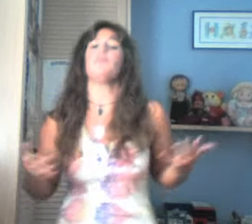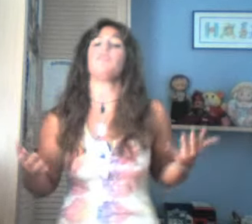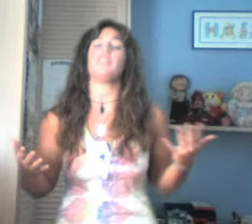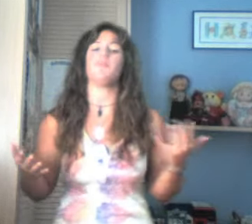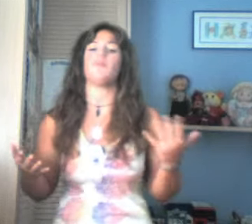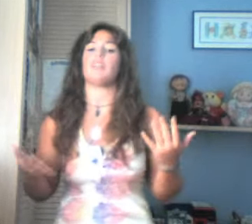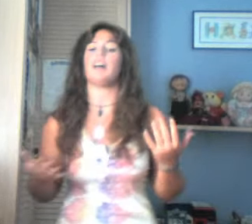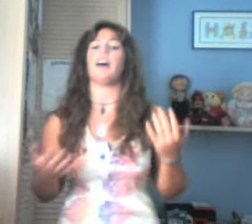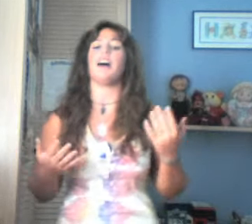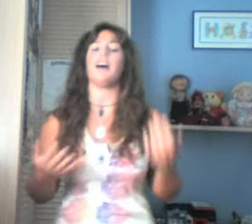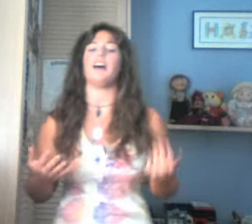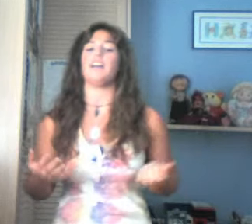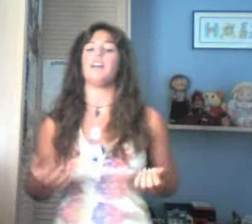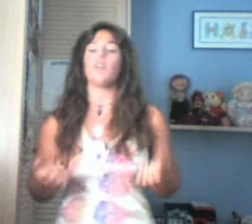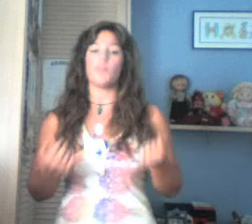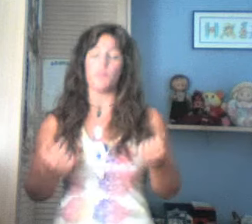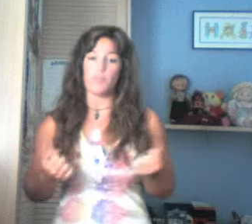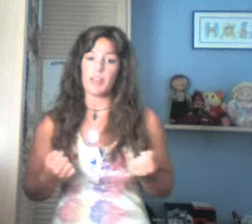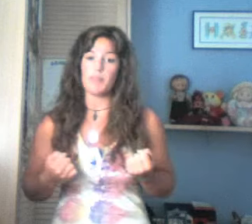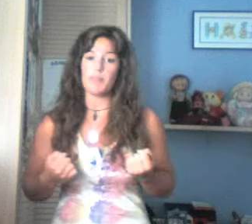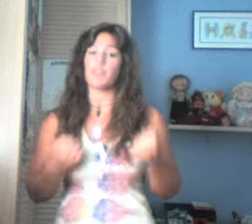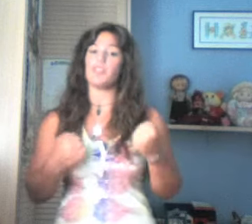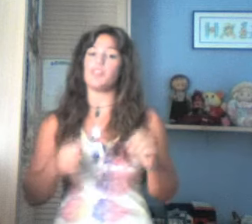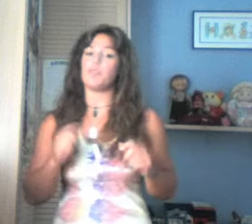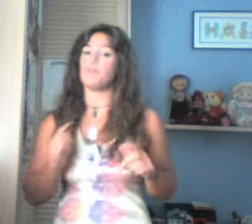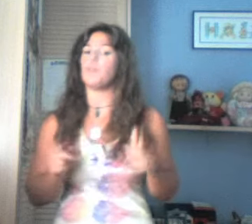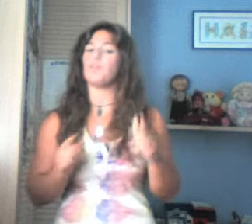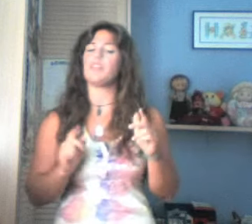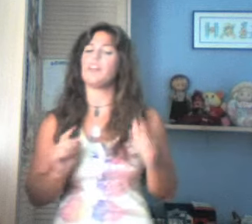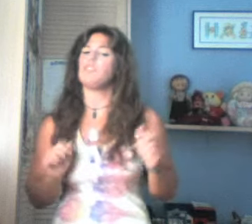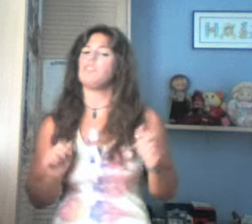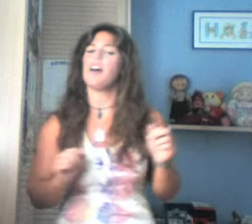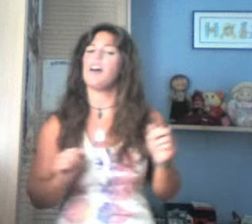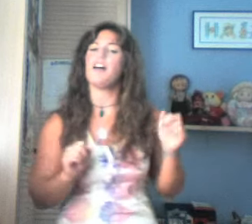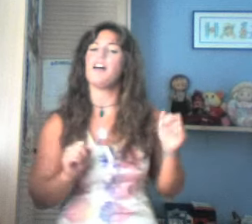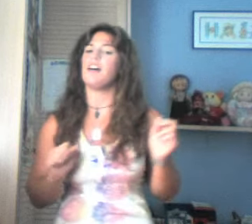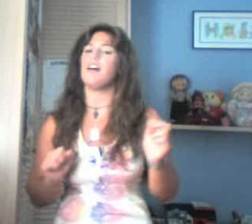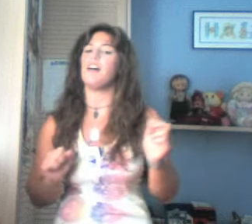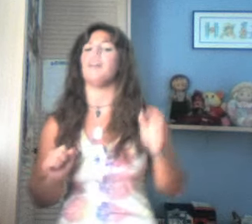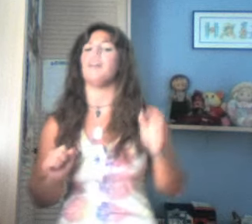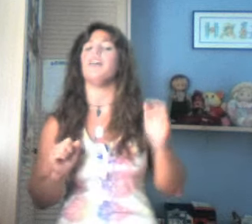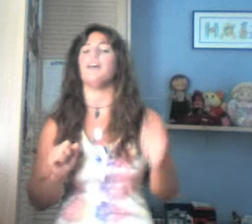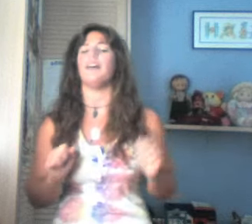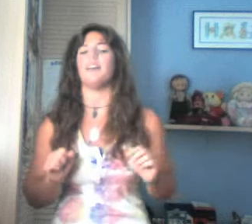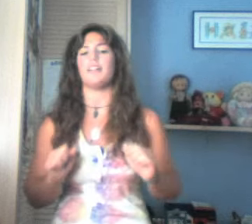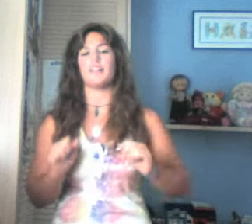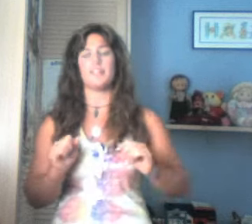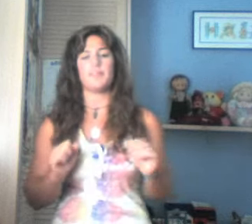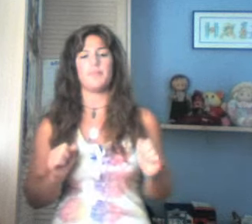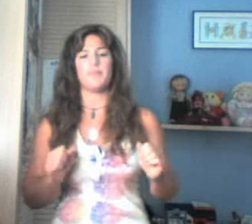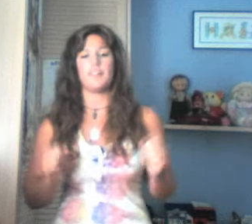podrás borrar. Juro que por ti voy a luchar.